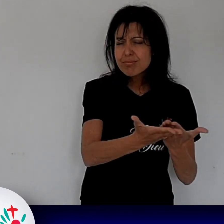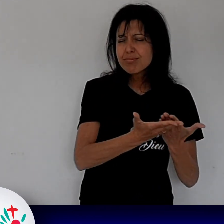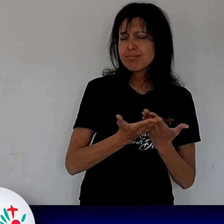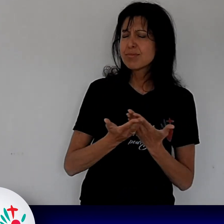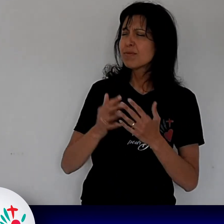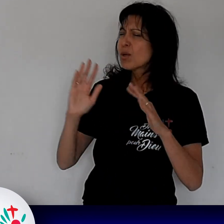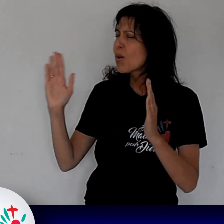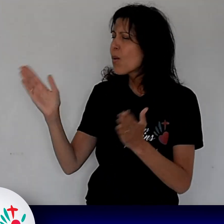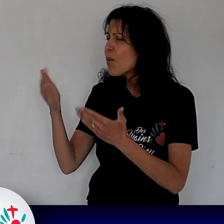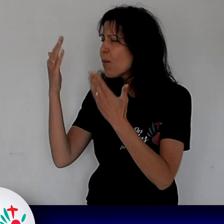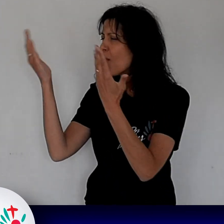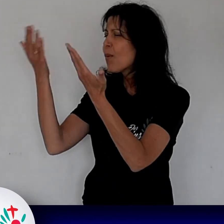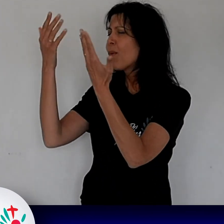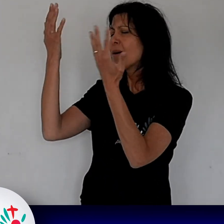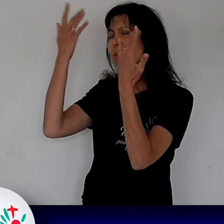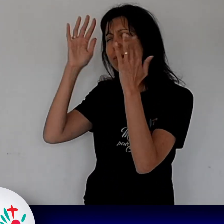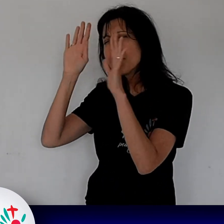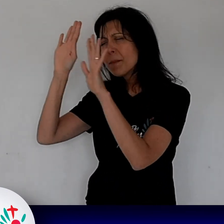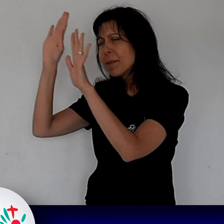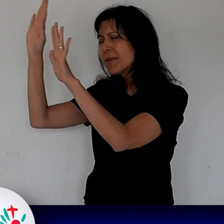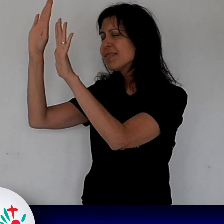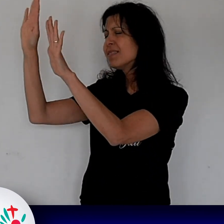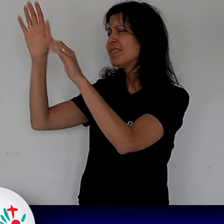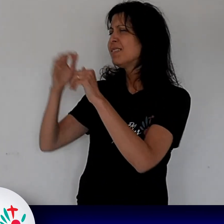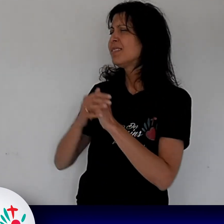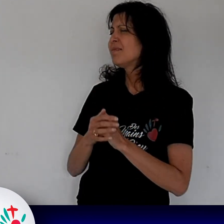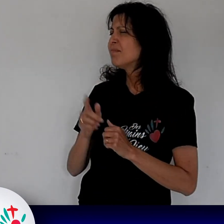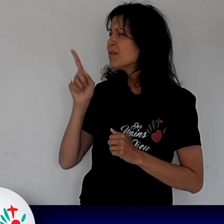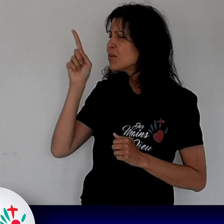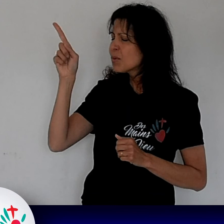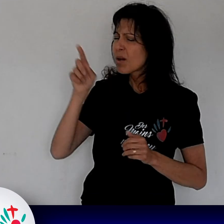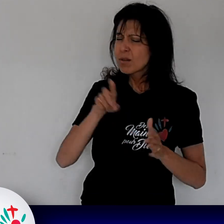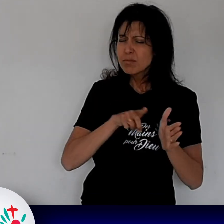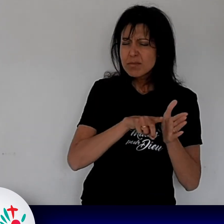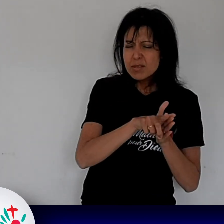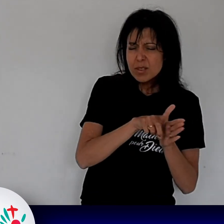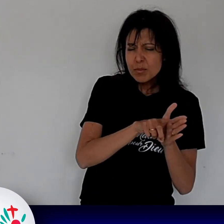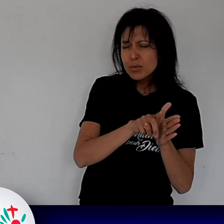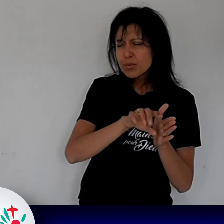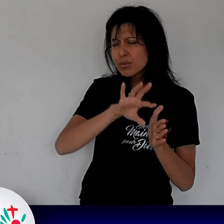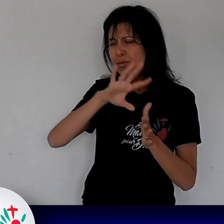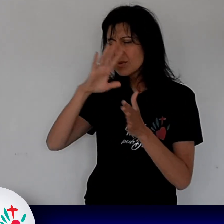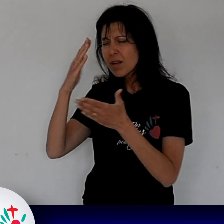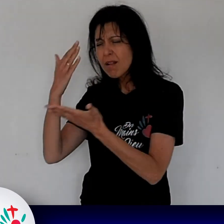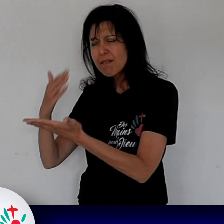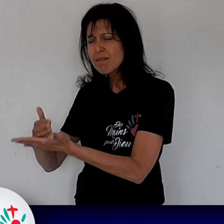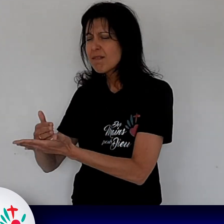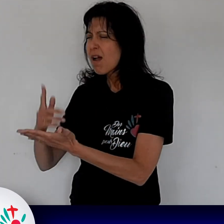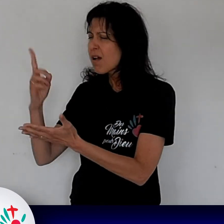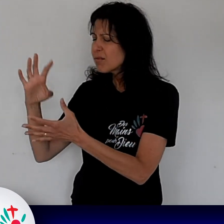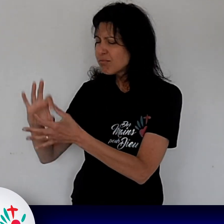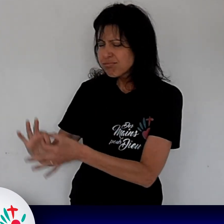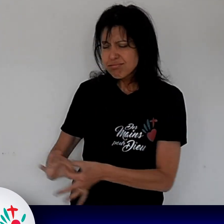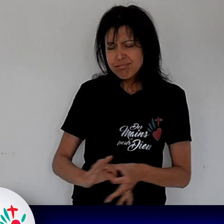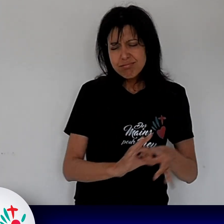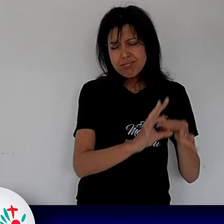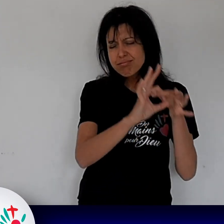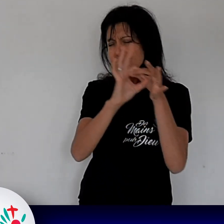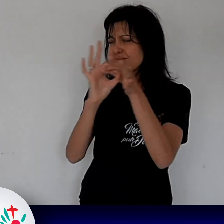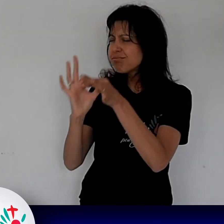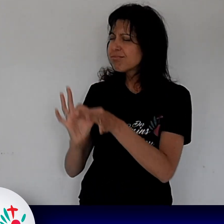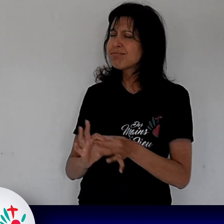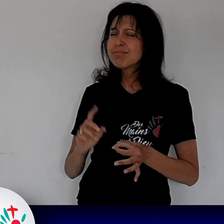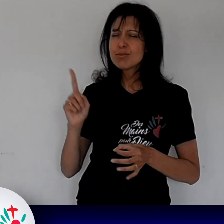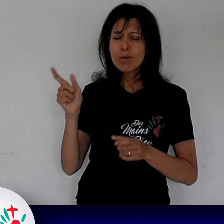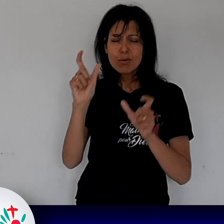Tu es l'alpha et l'oméga. Tu es le commencement et la fin, Seigneur. C'est toi qui contrôles toutes choses,